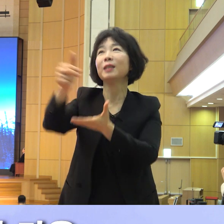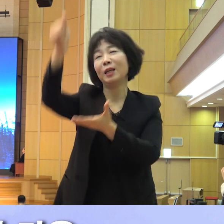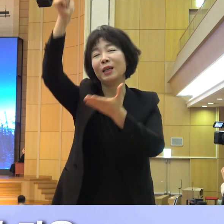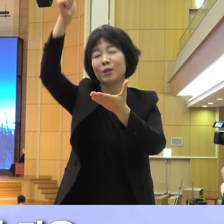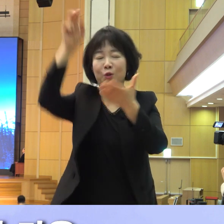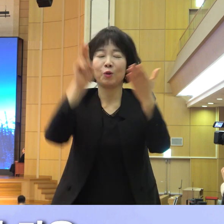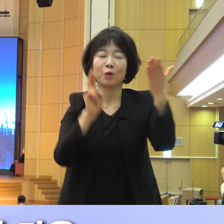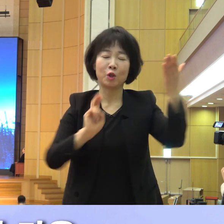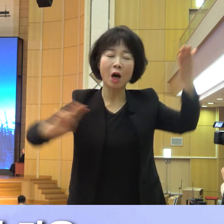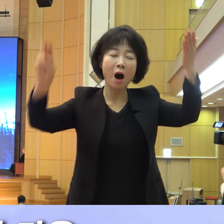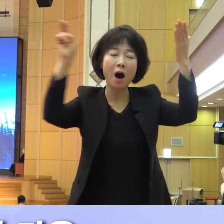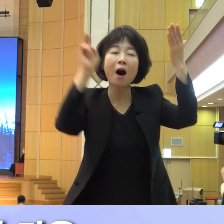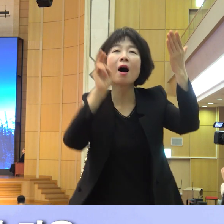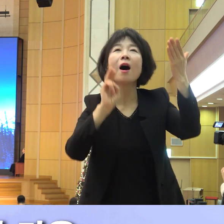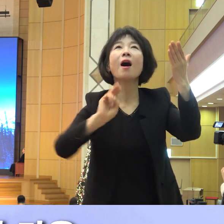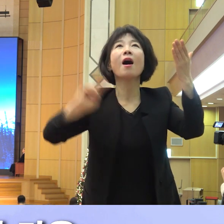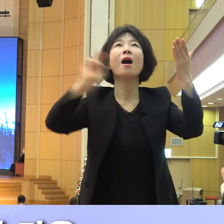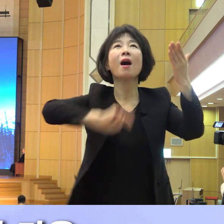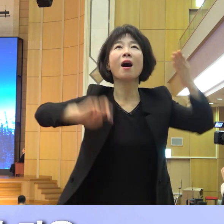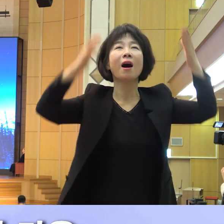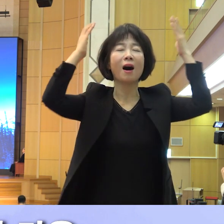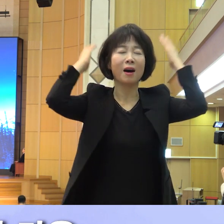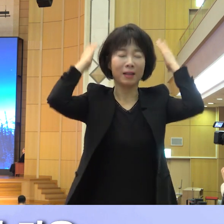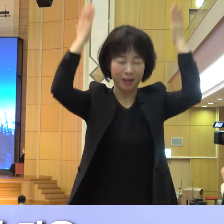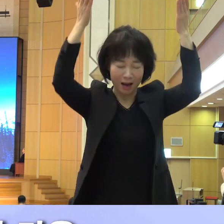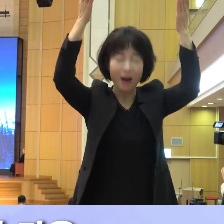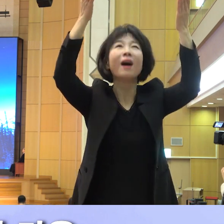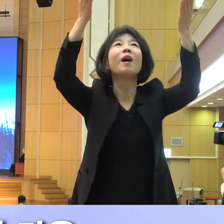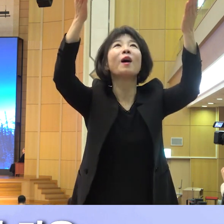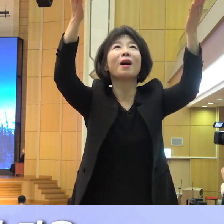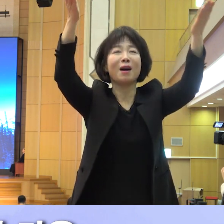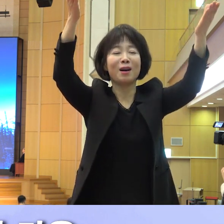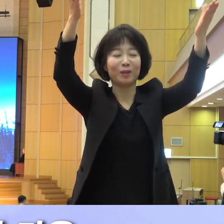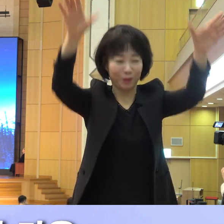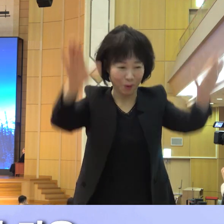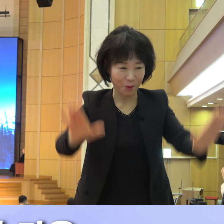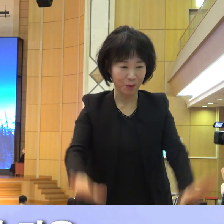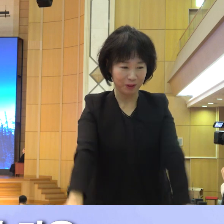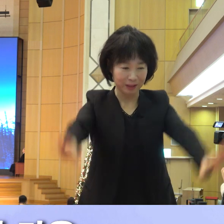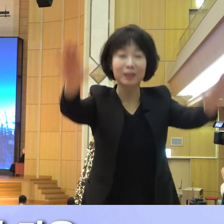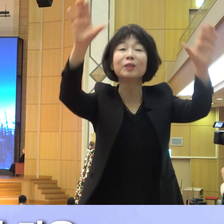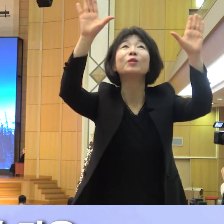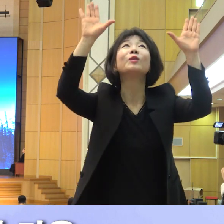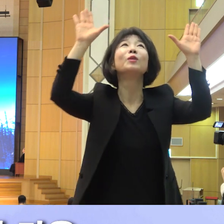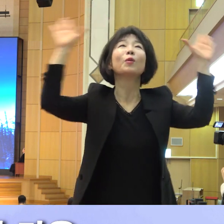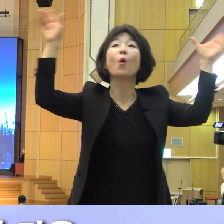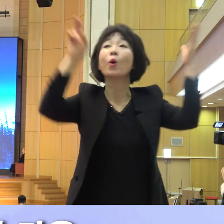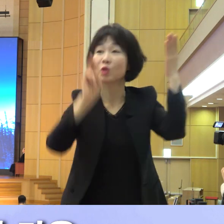아니니 주를 찬양 손을